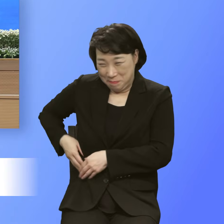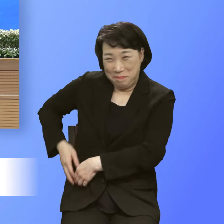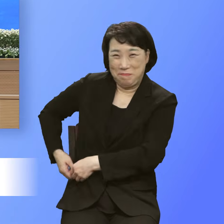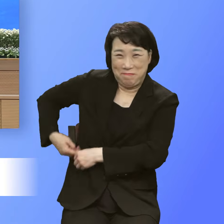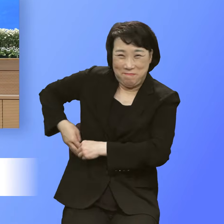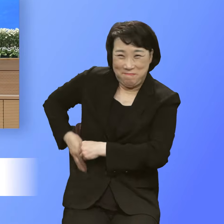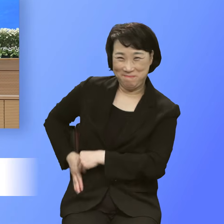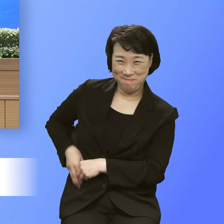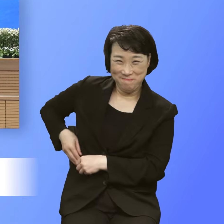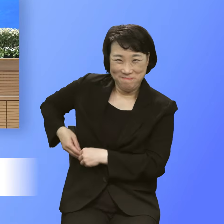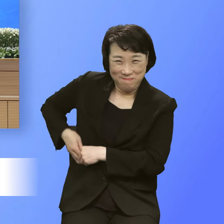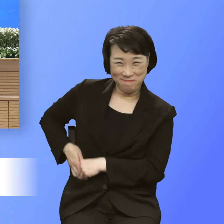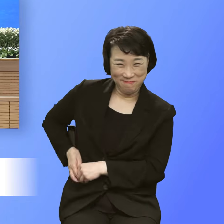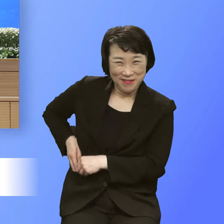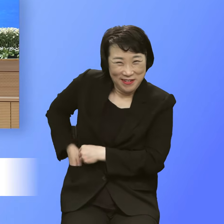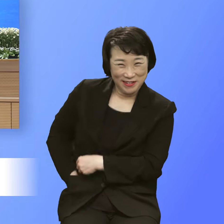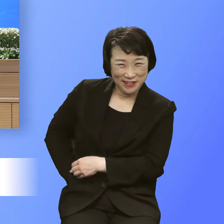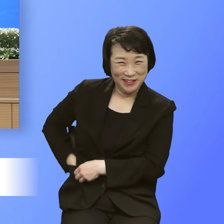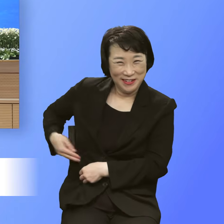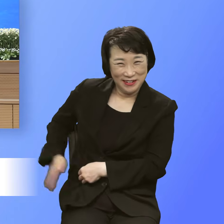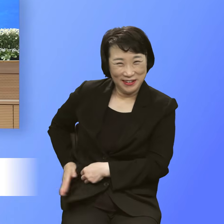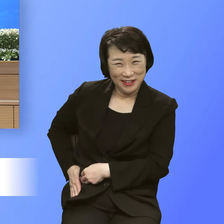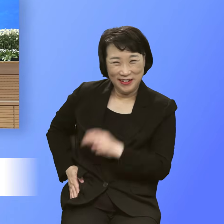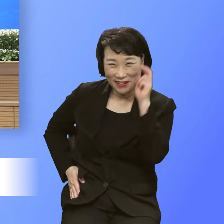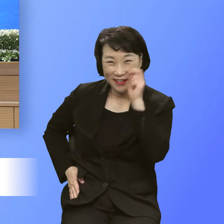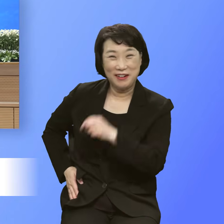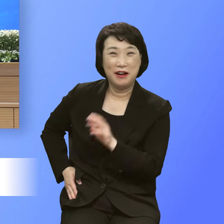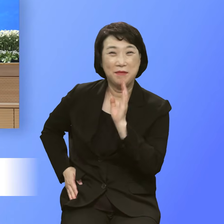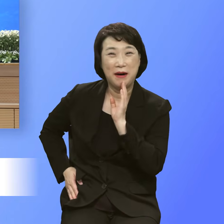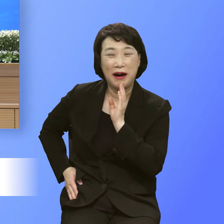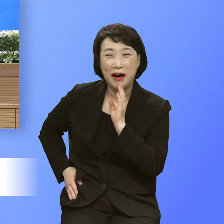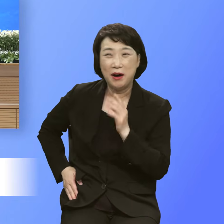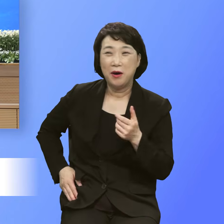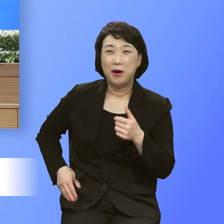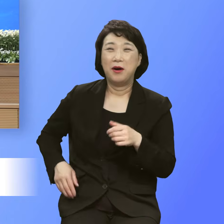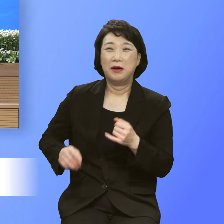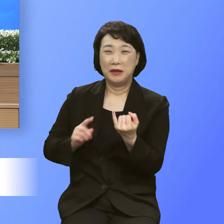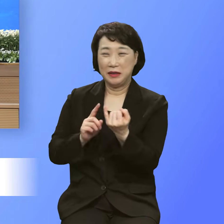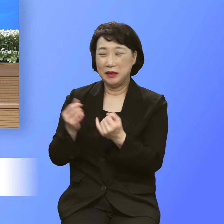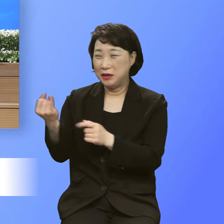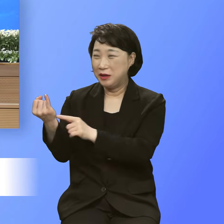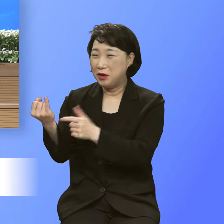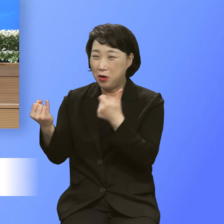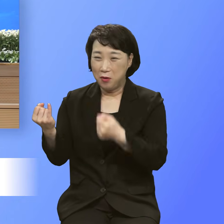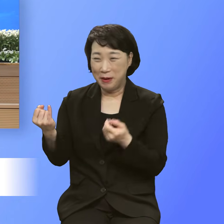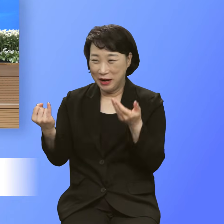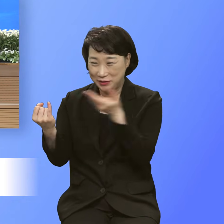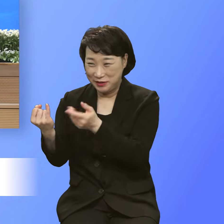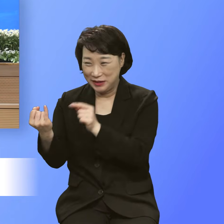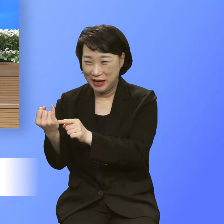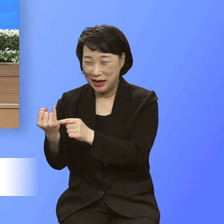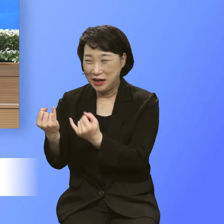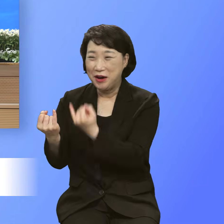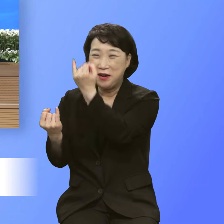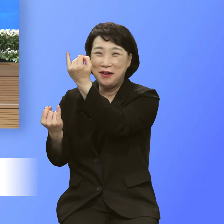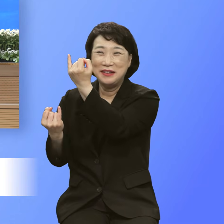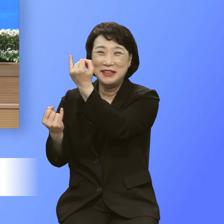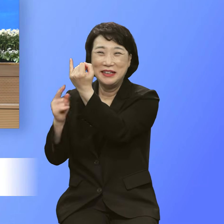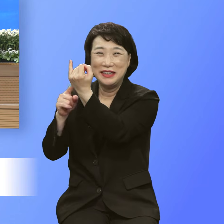있을 것입니다. 자, 돈 5만 원을 예원 얘기해 주니까 예원이 언니인 예한이가 얼마나 좋아서